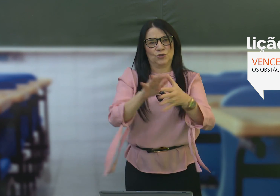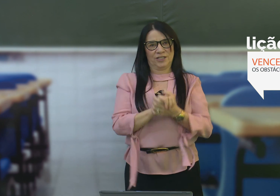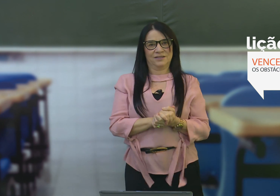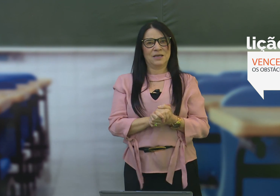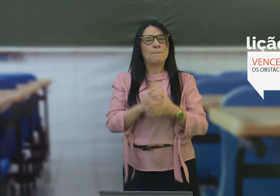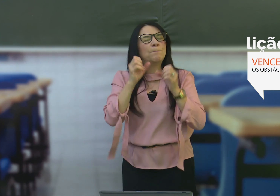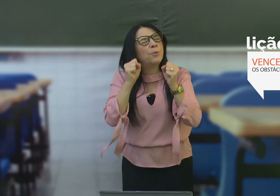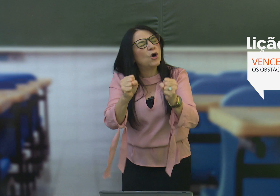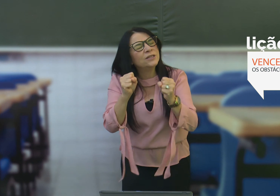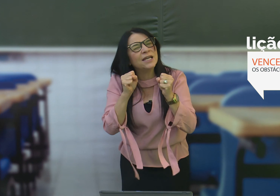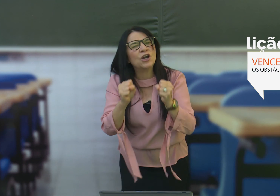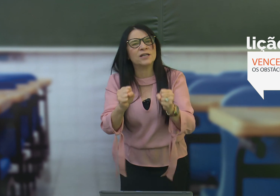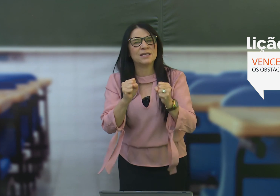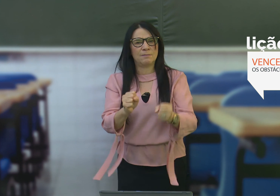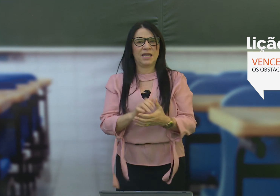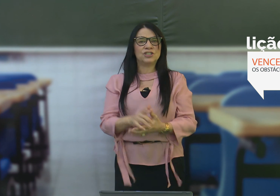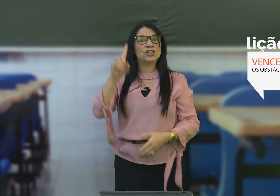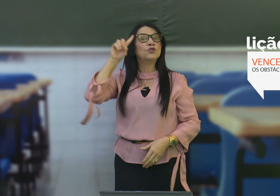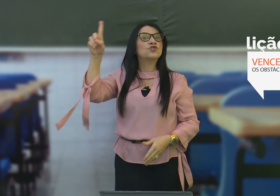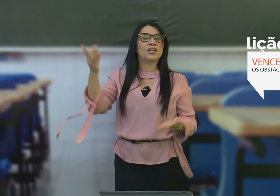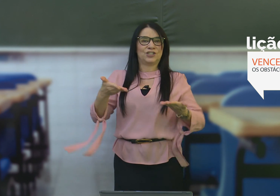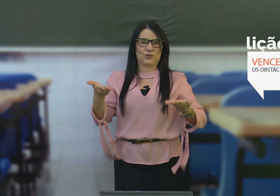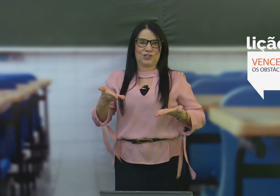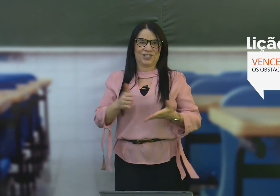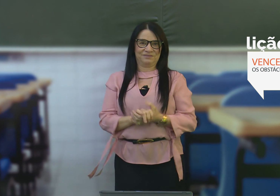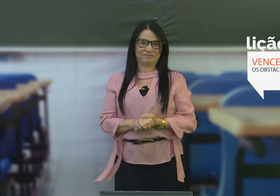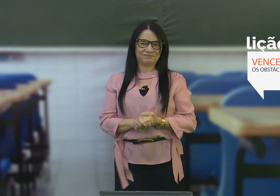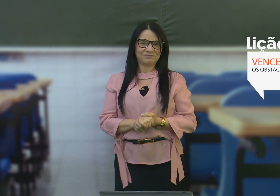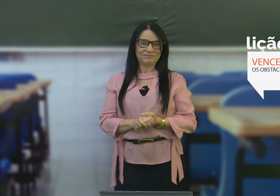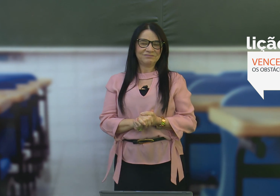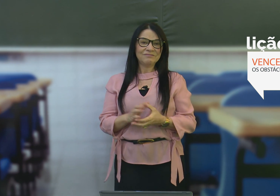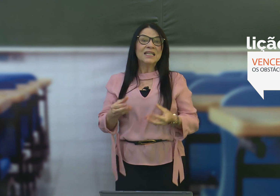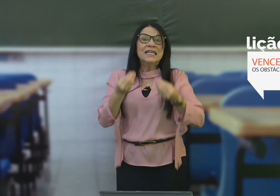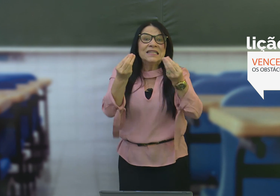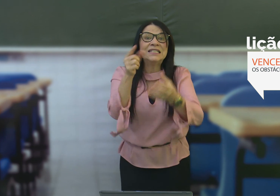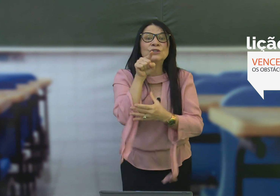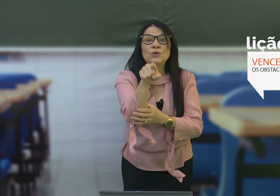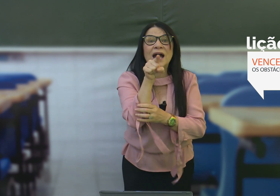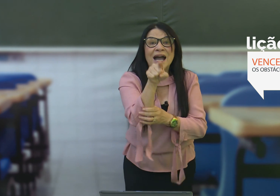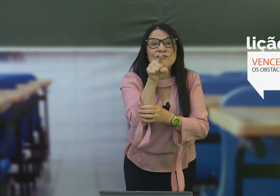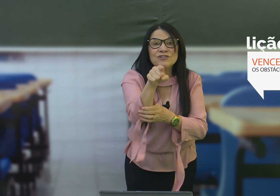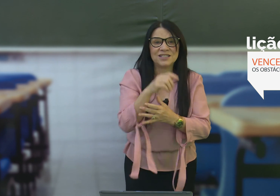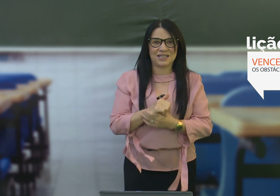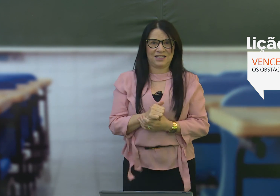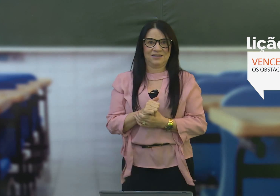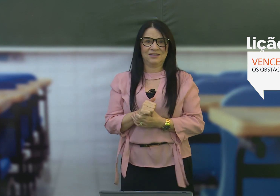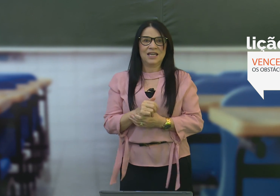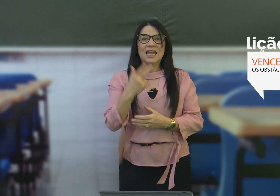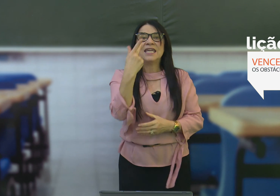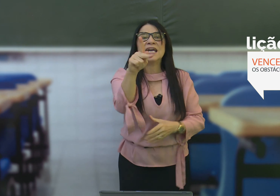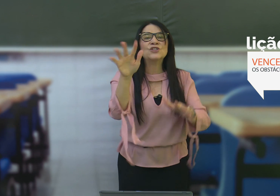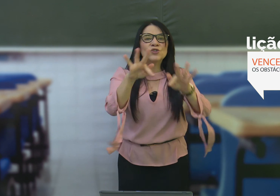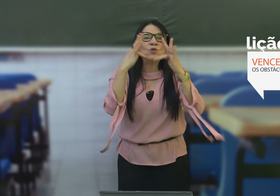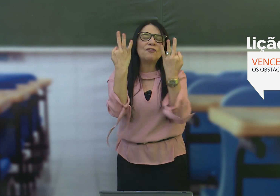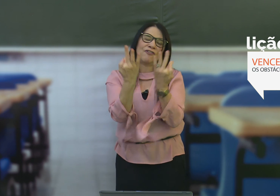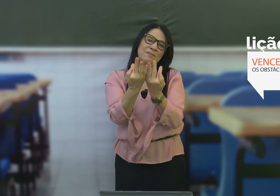abençoe poderosamente no dia de hoje, dando a você e a sua